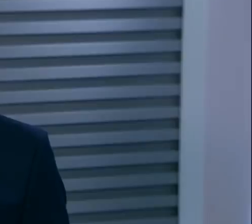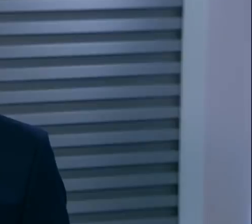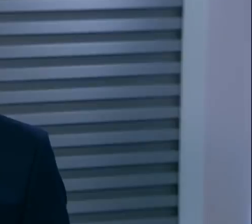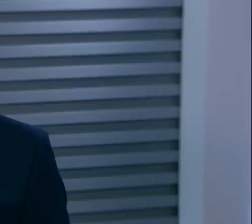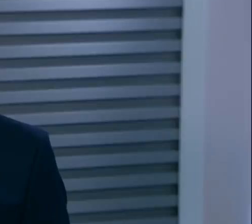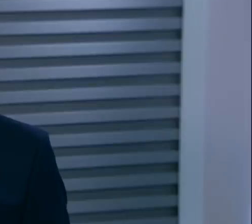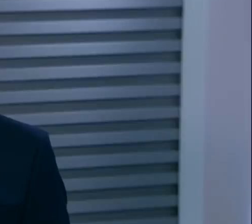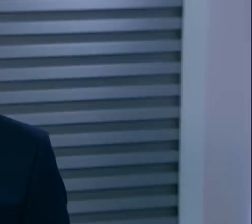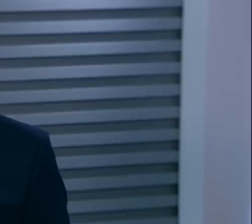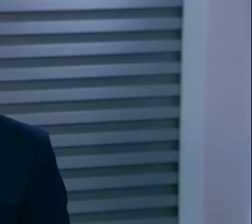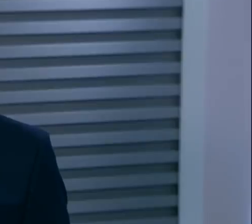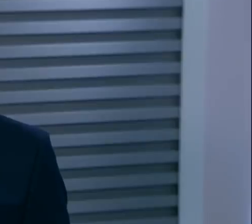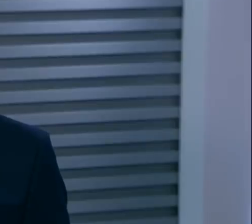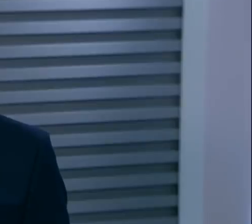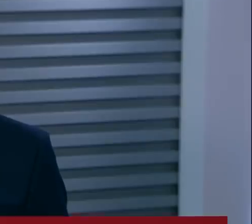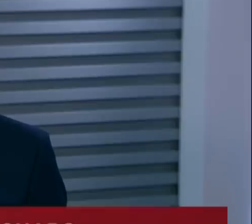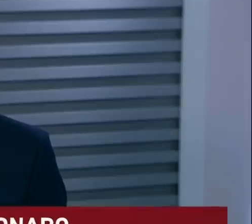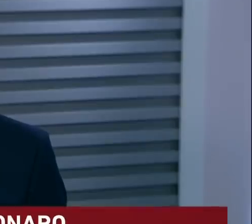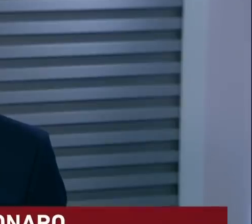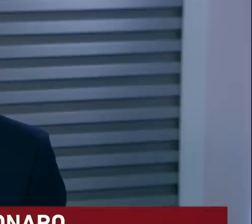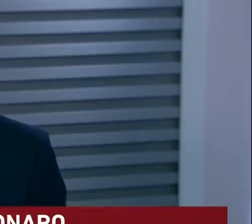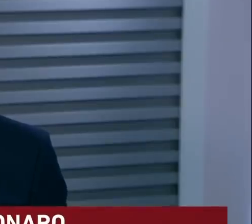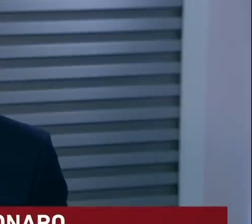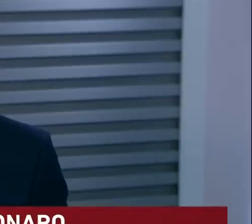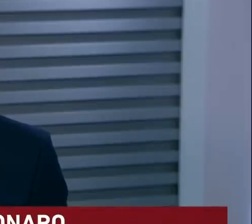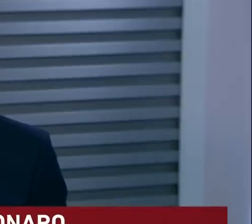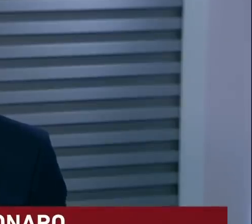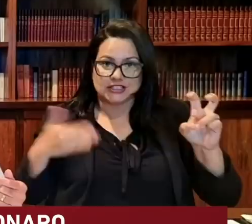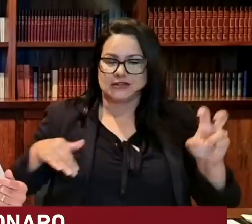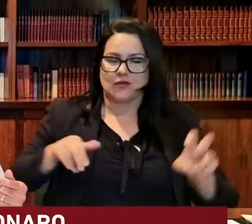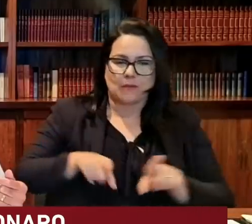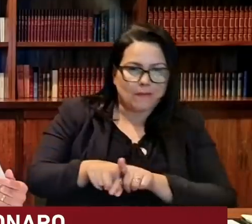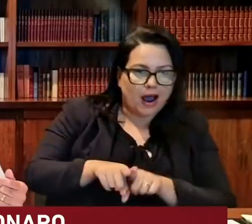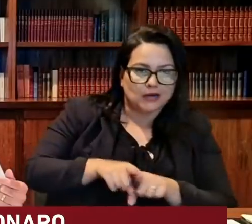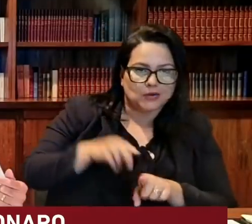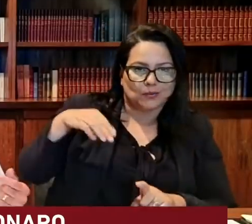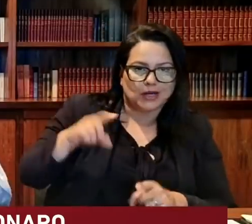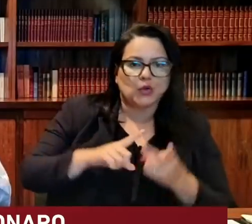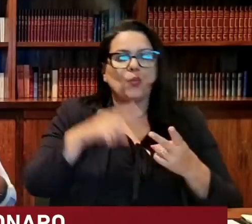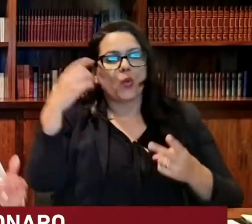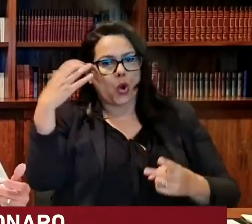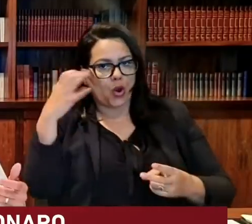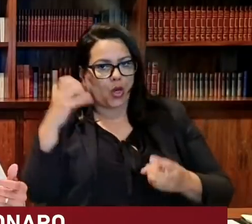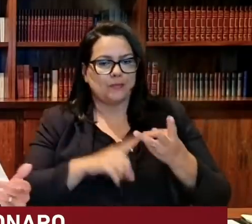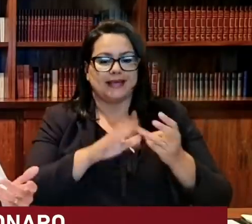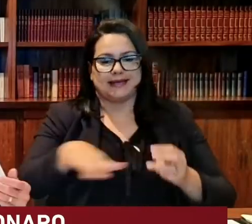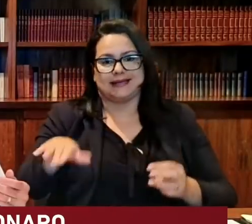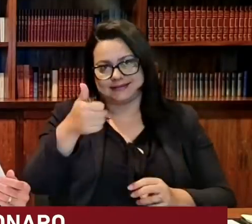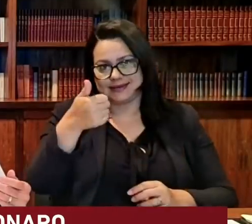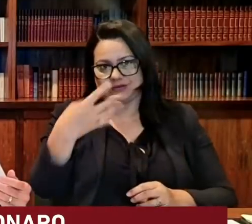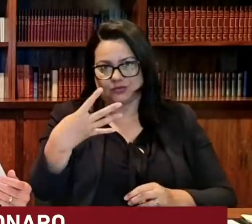Estamos de volta e trazendo agora para você a live de hoje do presidente Jair Bolsonaro. 5 humanos, 1 colombiano e 14 crianças, além